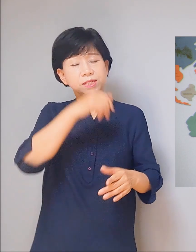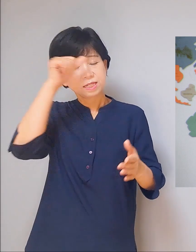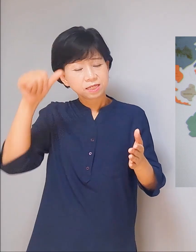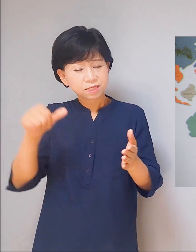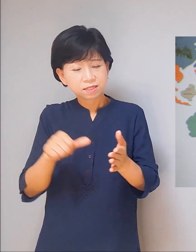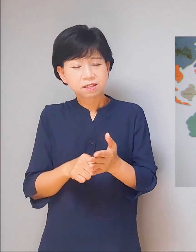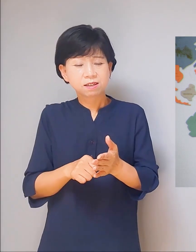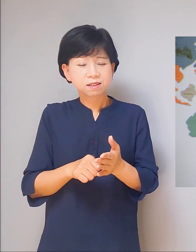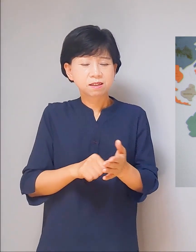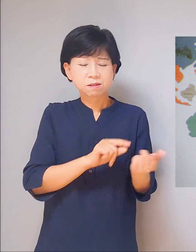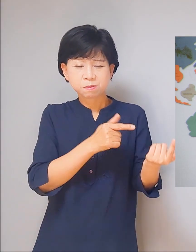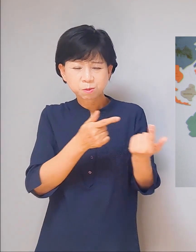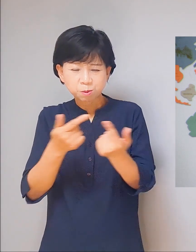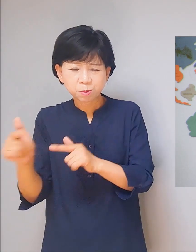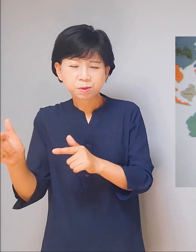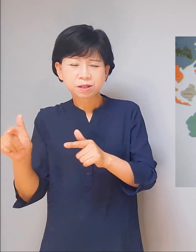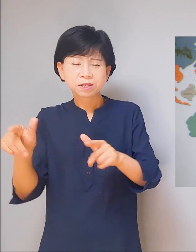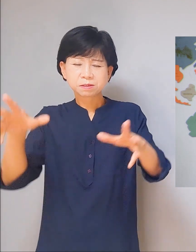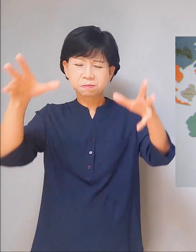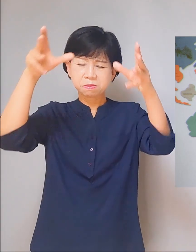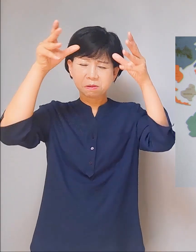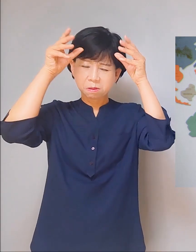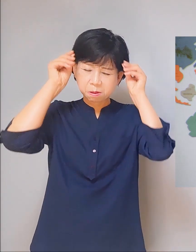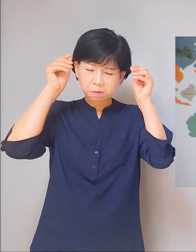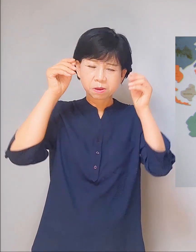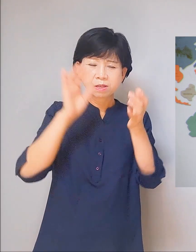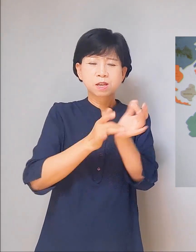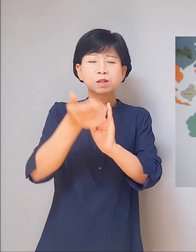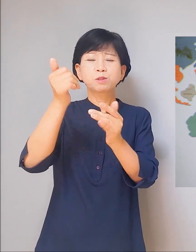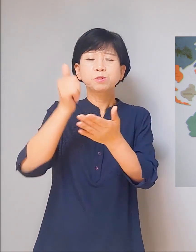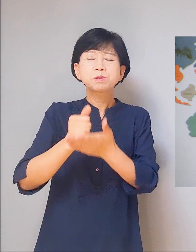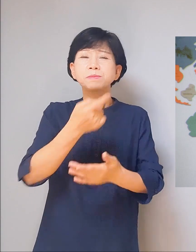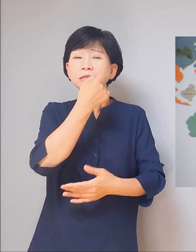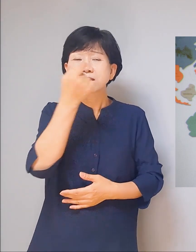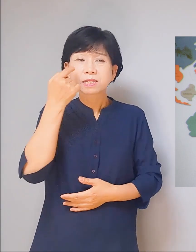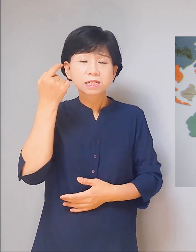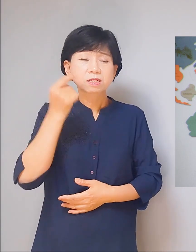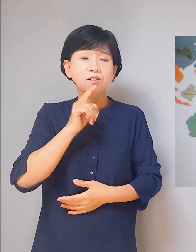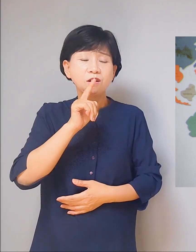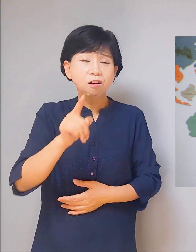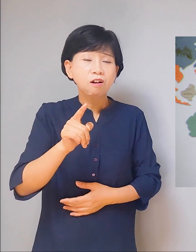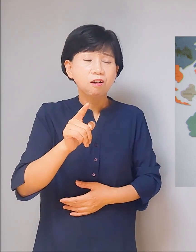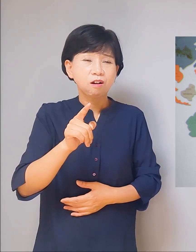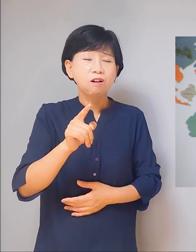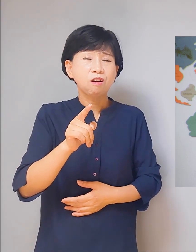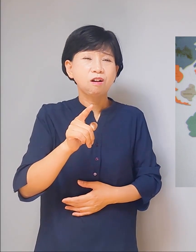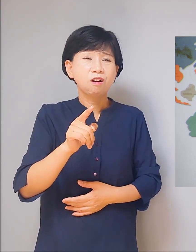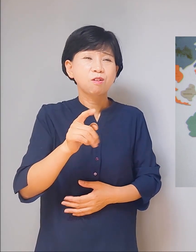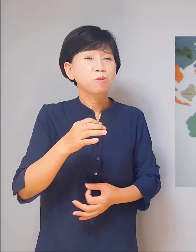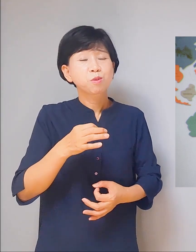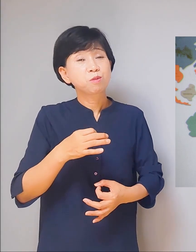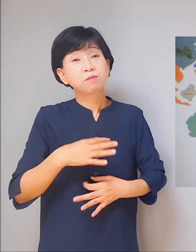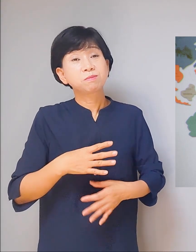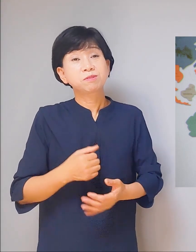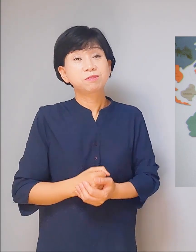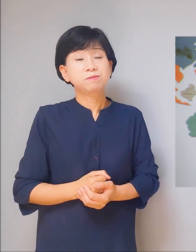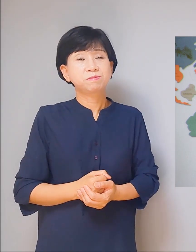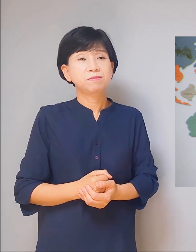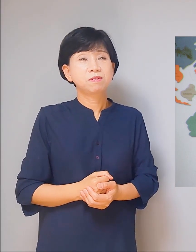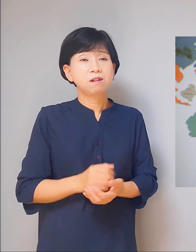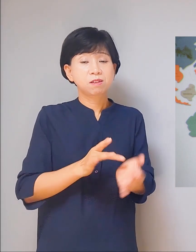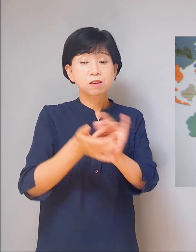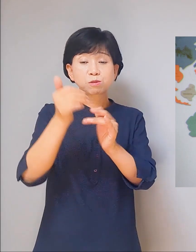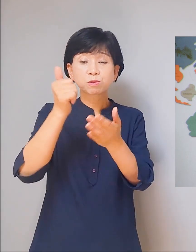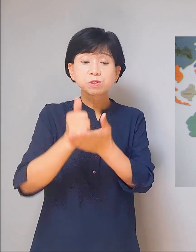산전, 수전, 공중전을 겪고 예수님을 증거하는데 참 놀랍지요? 예수님을 경험하지 못했어요. 그렇게 오랜 시간 동안